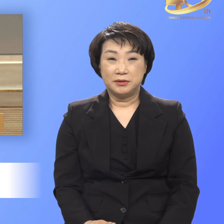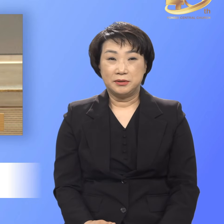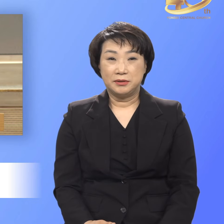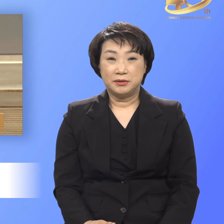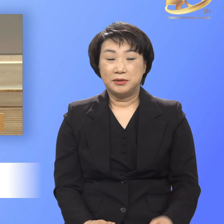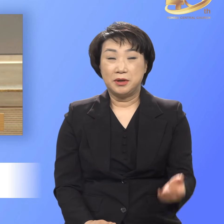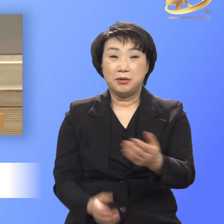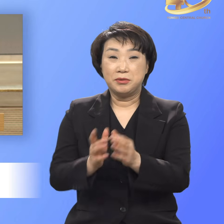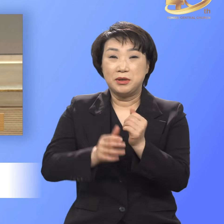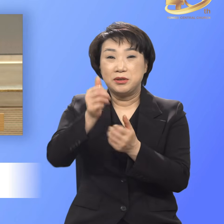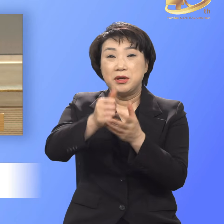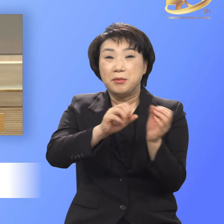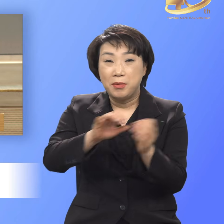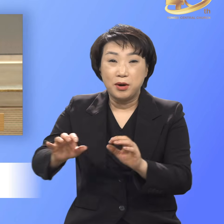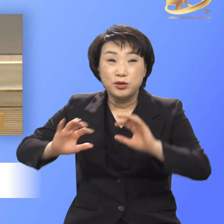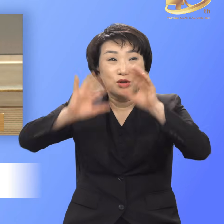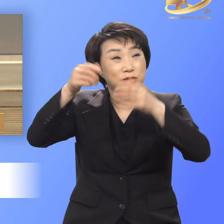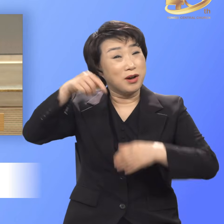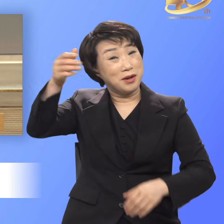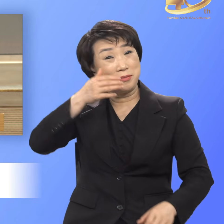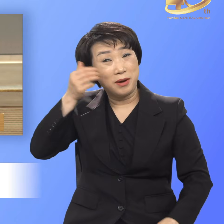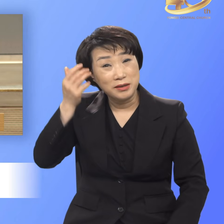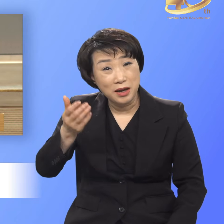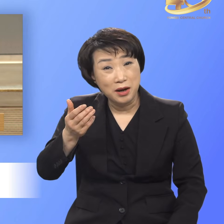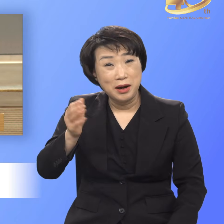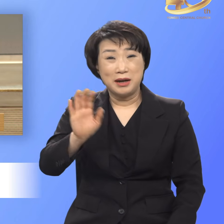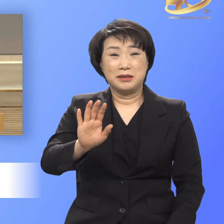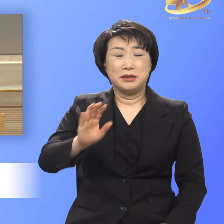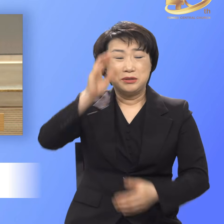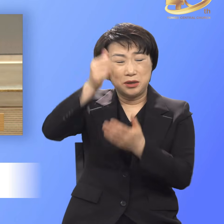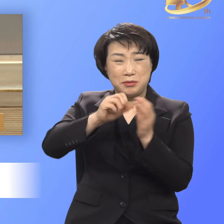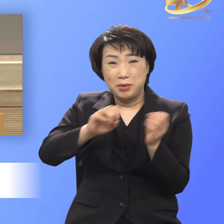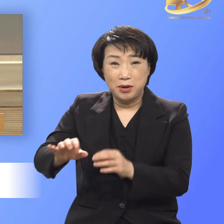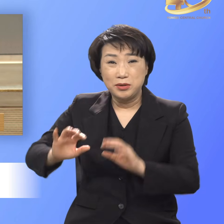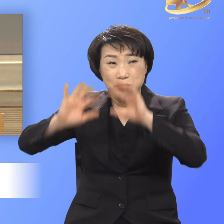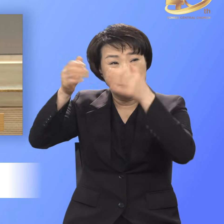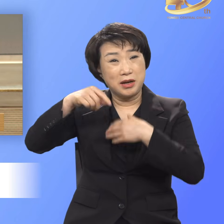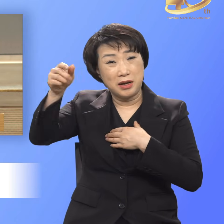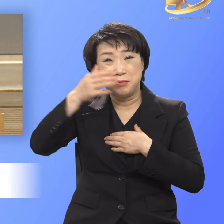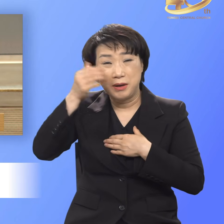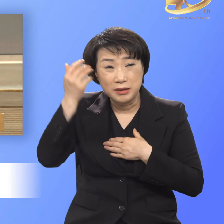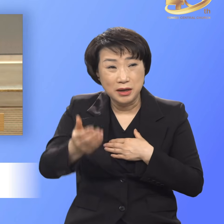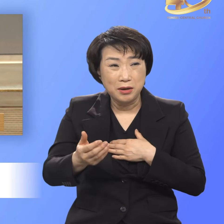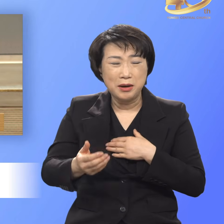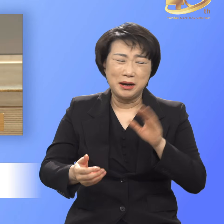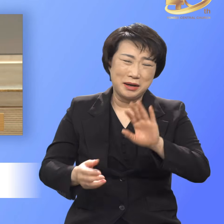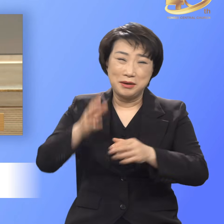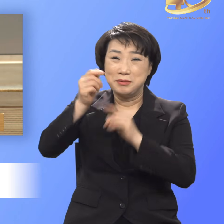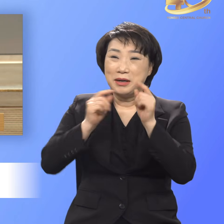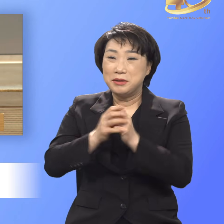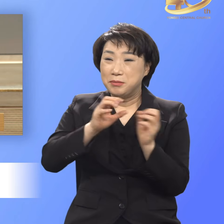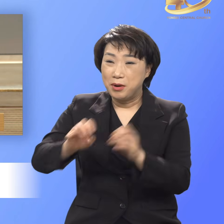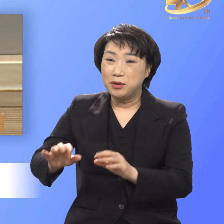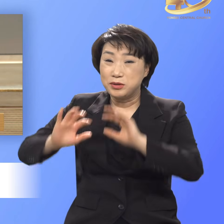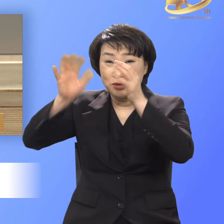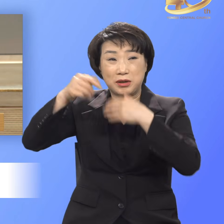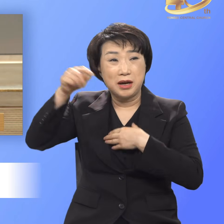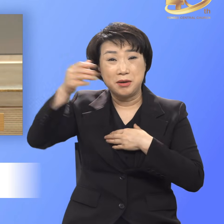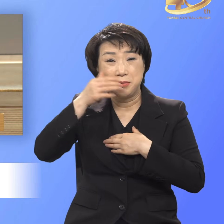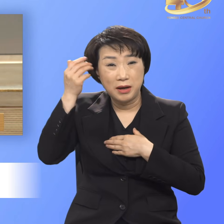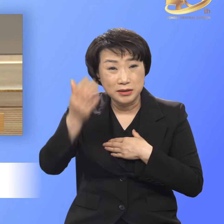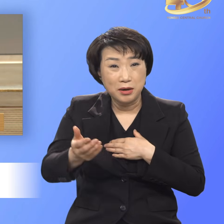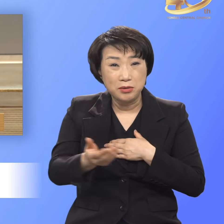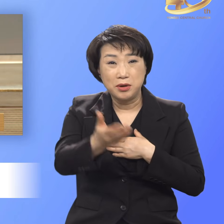보세요. 예수님 부인하고 천국 어떻게 가? 성령님 부인하고 천국 어떻게 가? 하나님 말씀을 부인하고 천국 어떻게